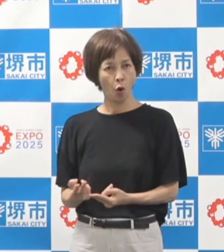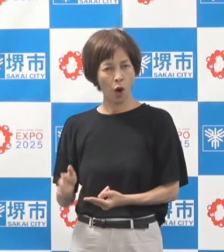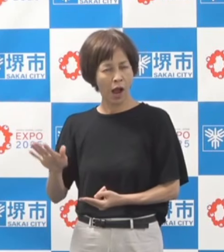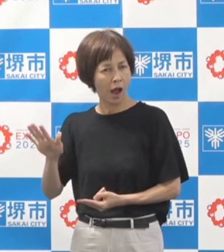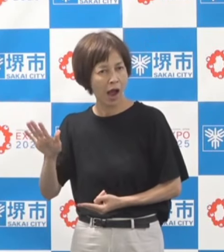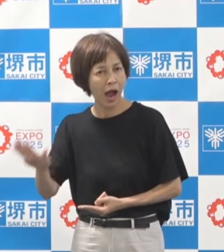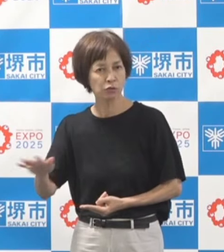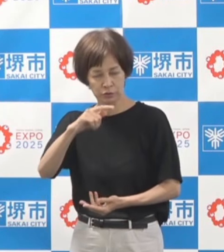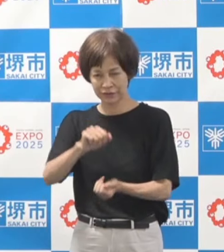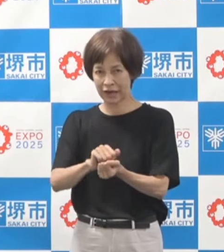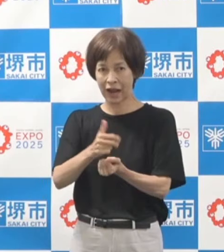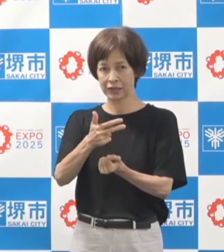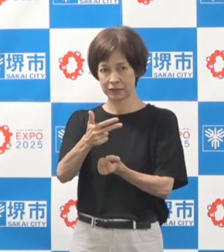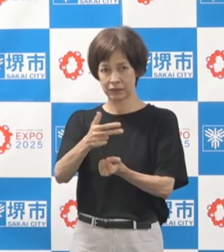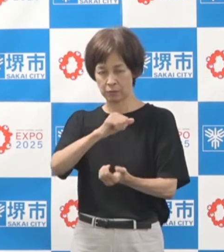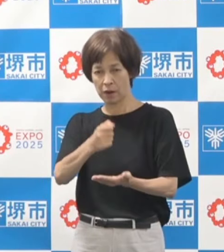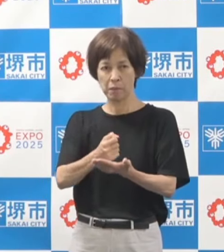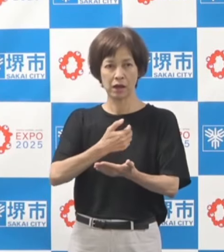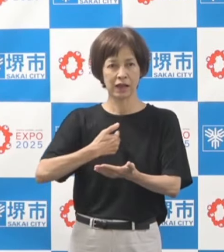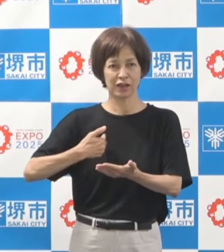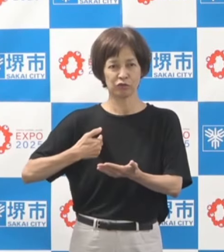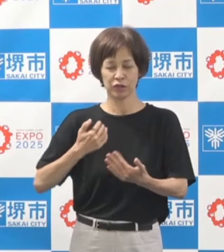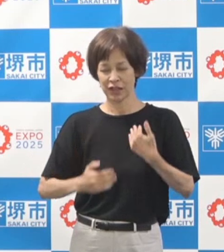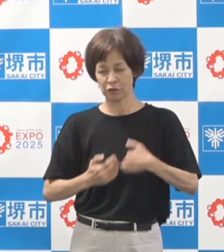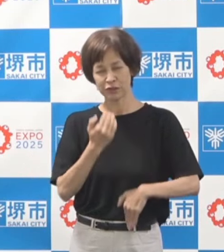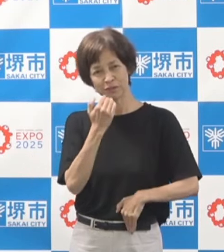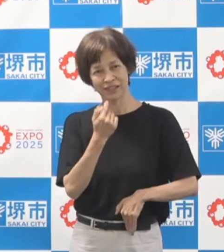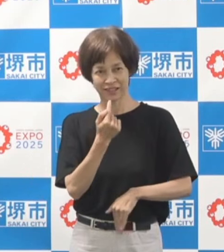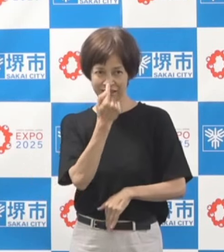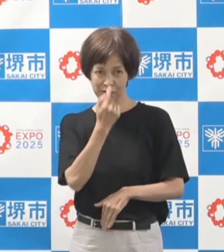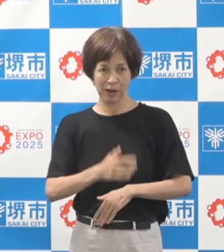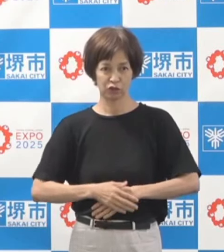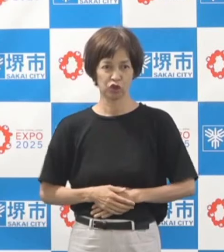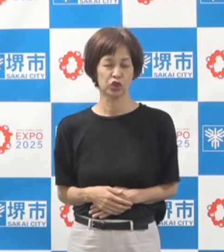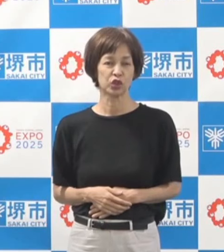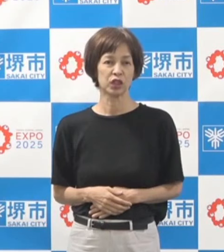って実現するということで、私自身も本当に楽しみにしておりますし、